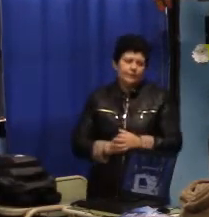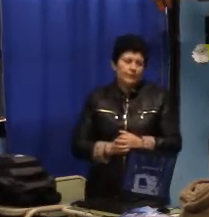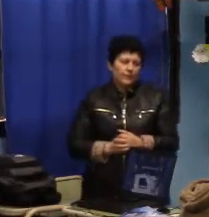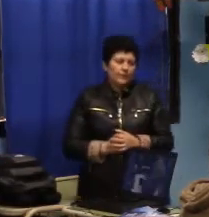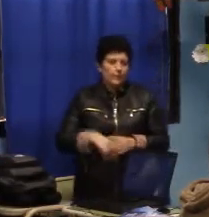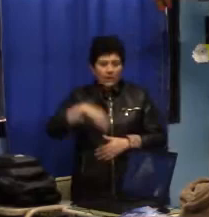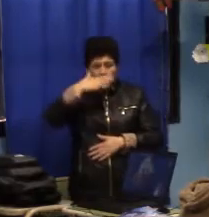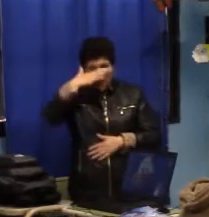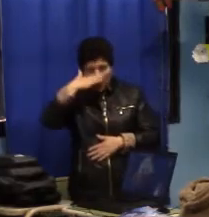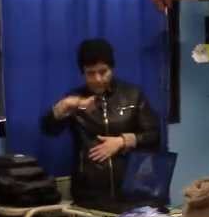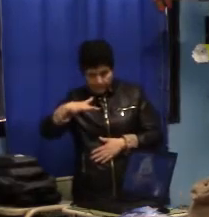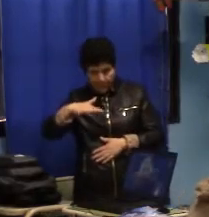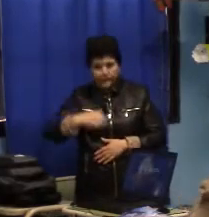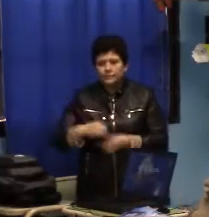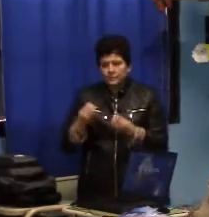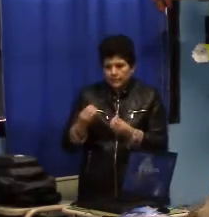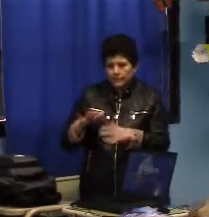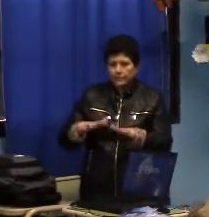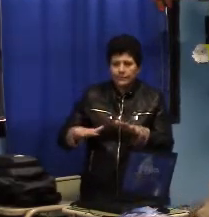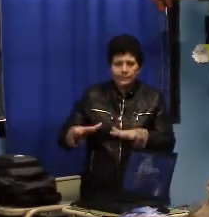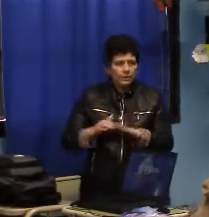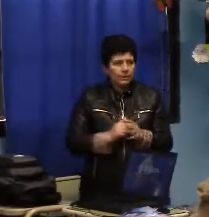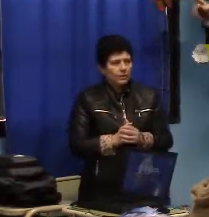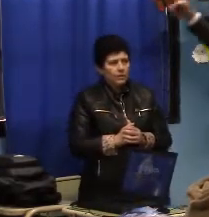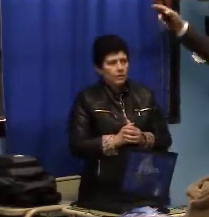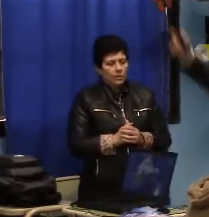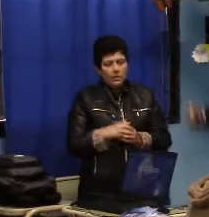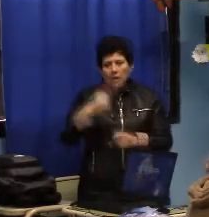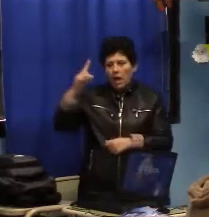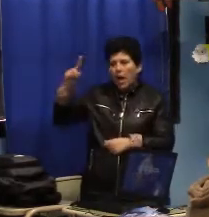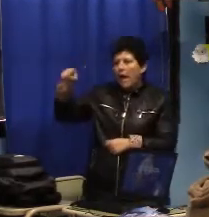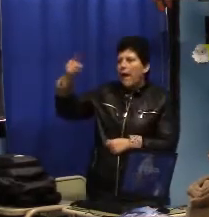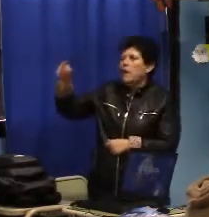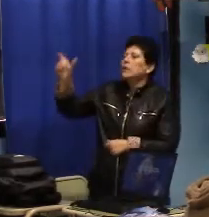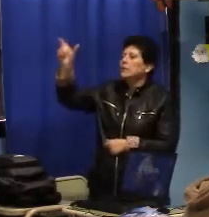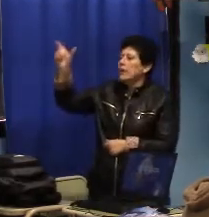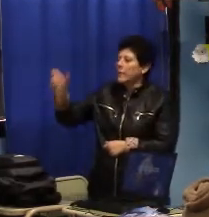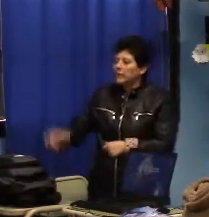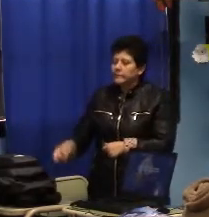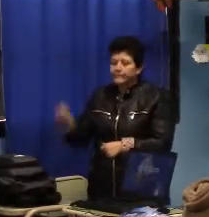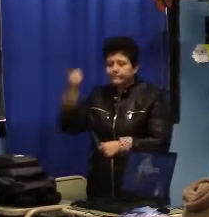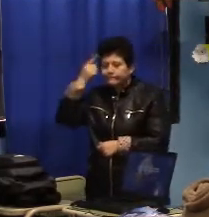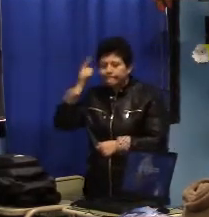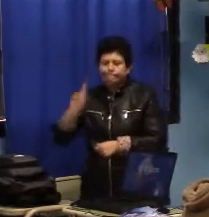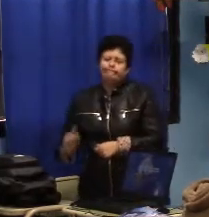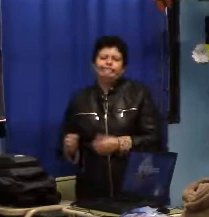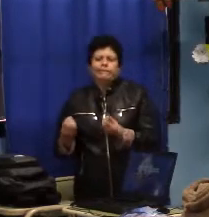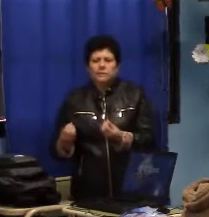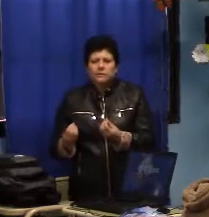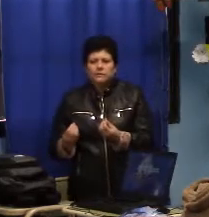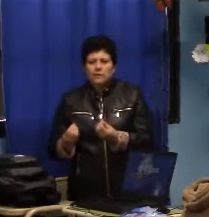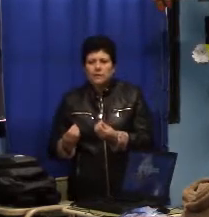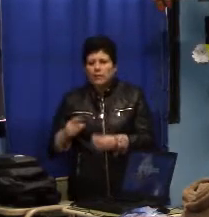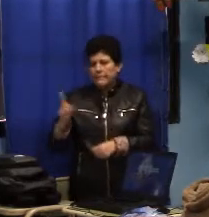Y después, a otros cristianos. Pero no a todo el